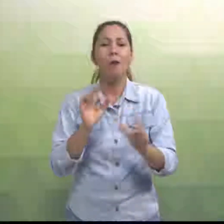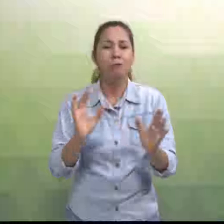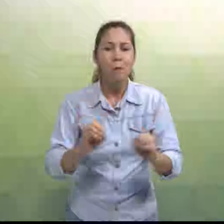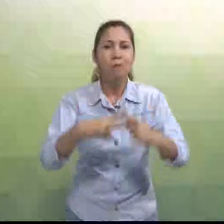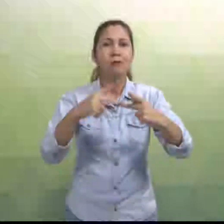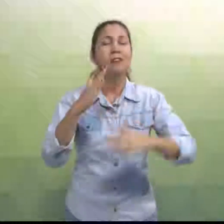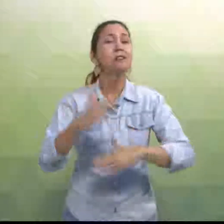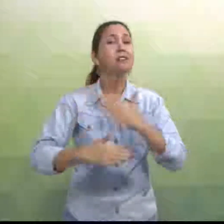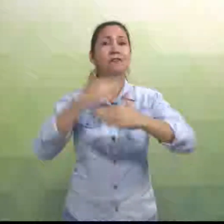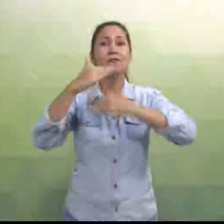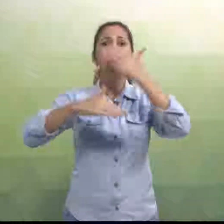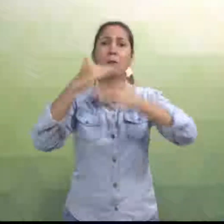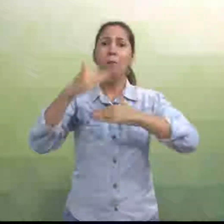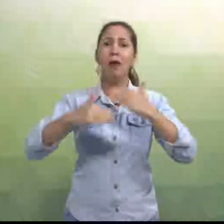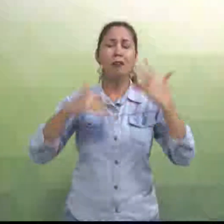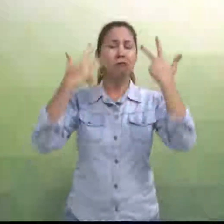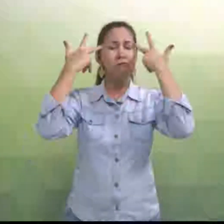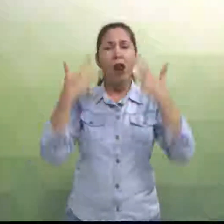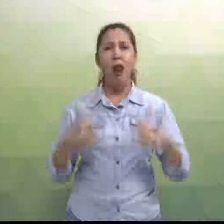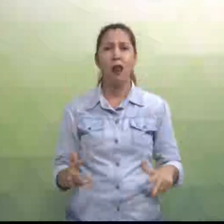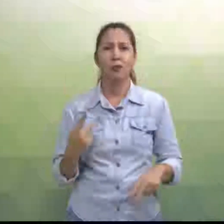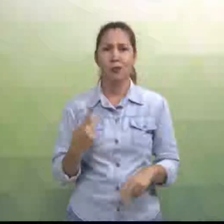no contexto escolar, para que ele se desenvolva normalmente.